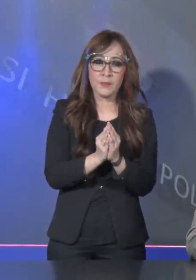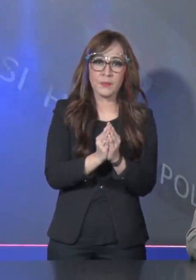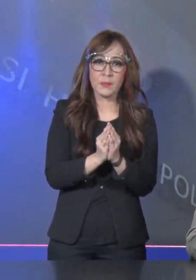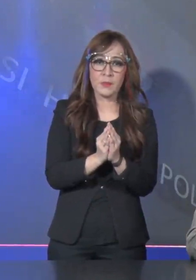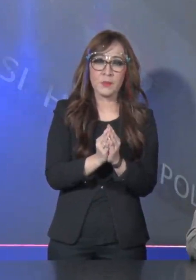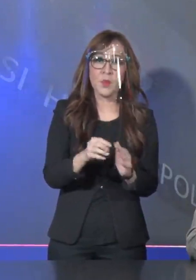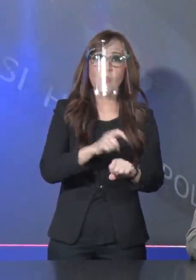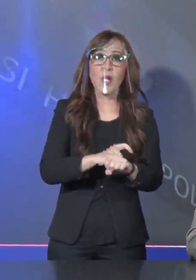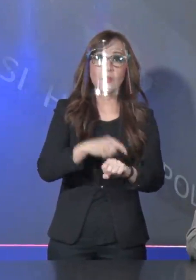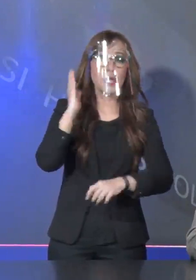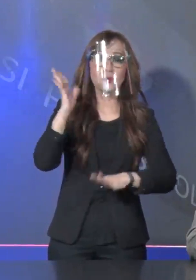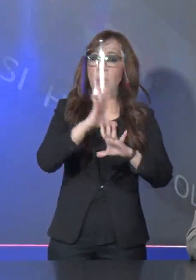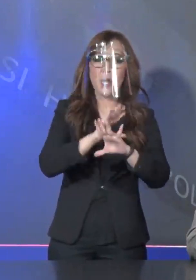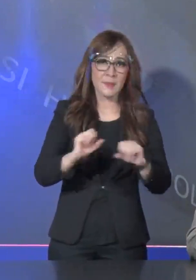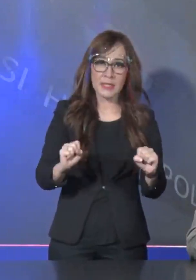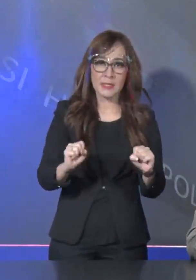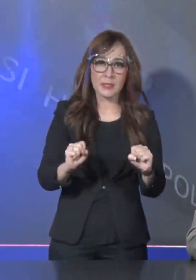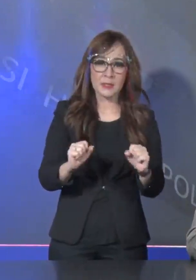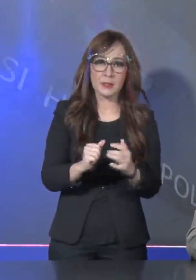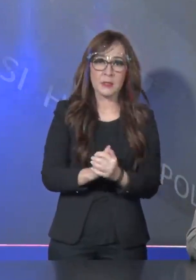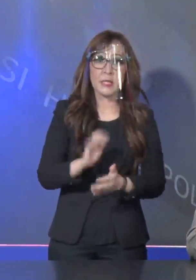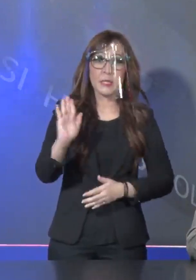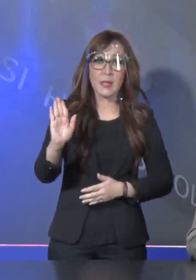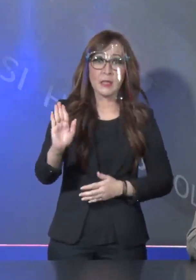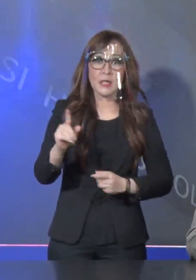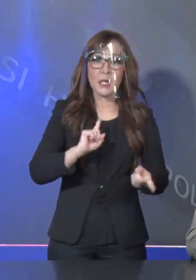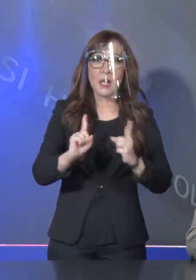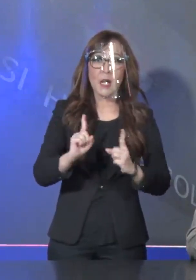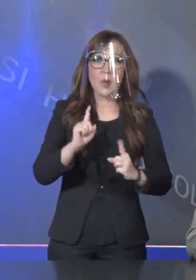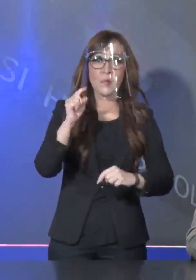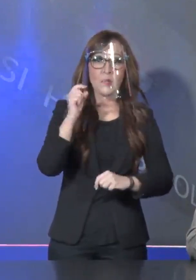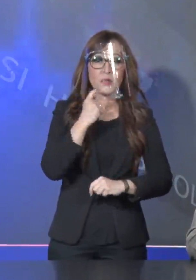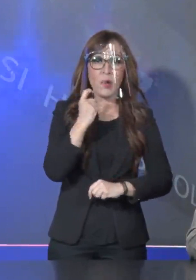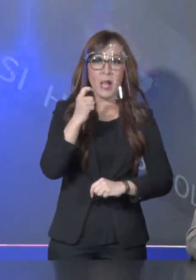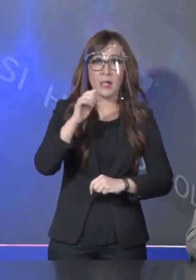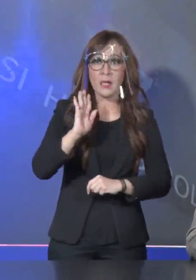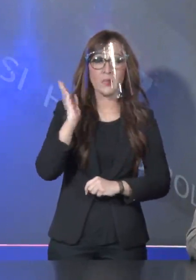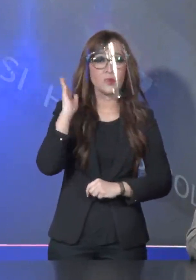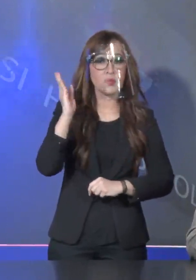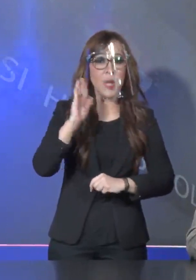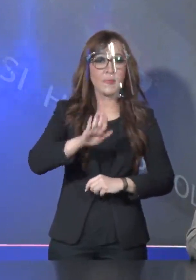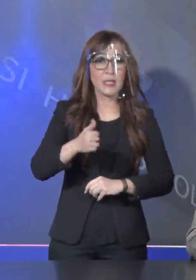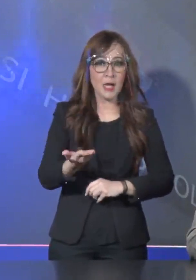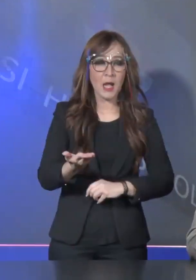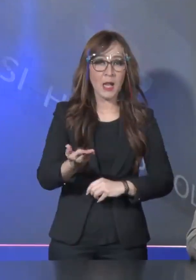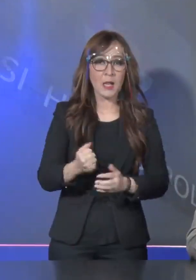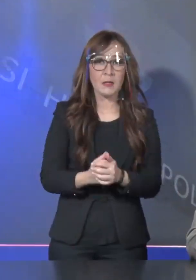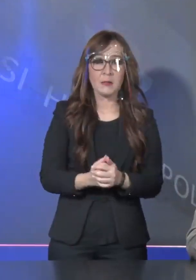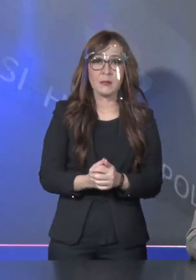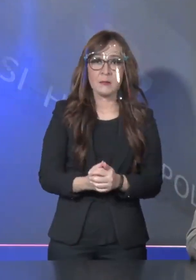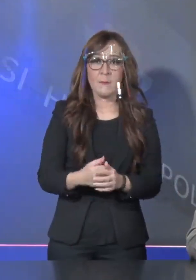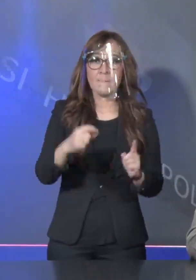kadaluarsa seperti itu. Ya, nanti kalau yang sudah meninggal dunia ini tentunya pasal 109 KUHAP itu